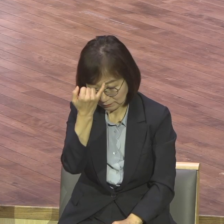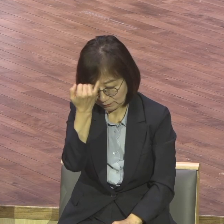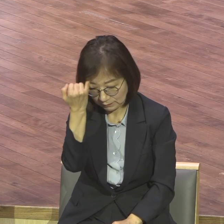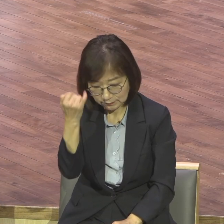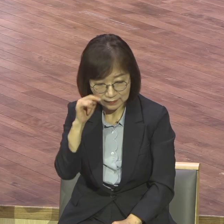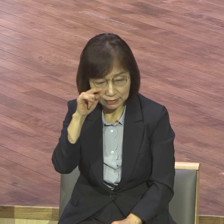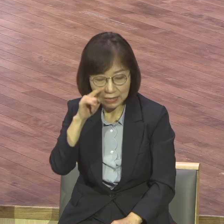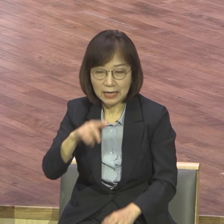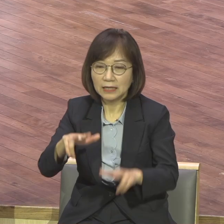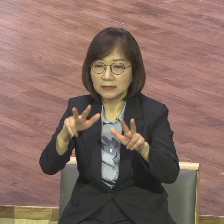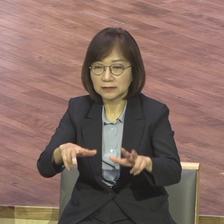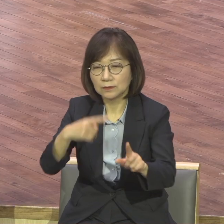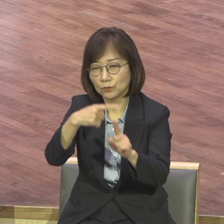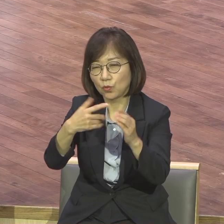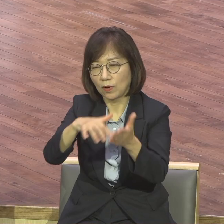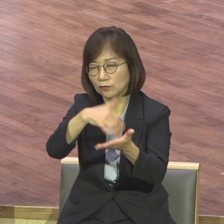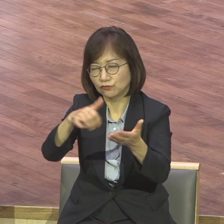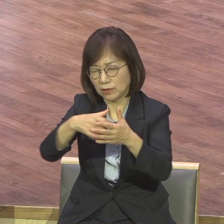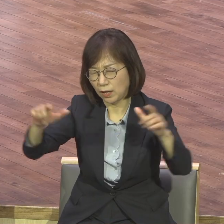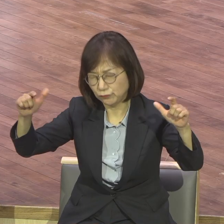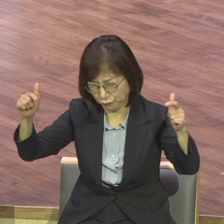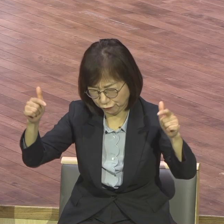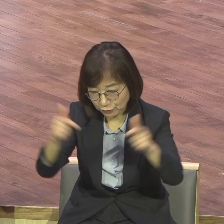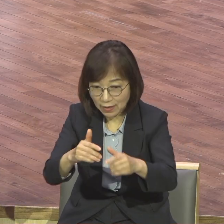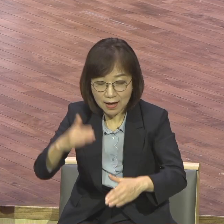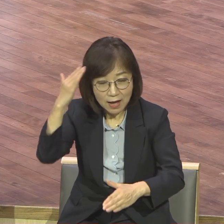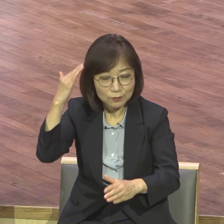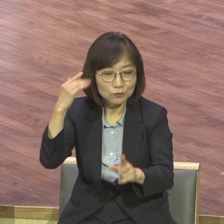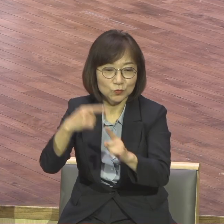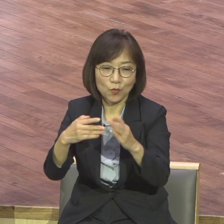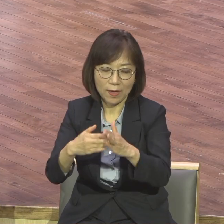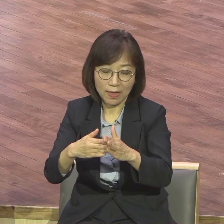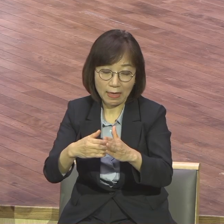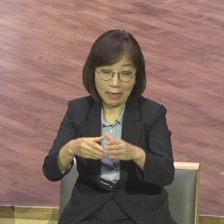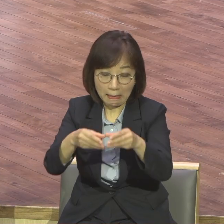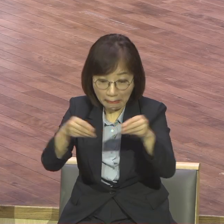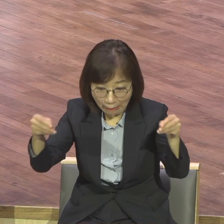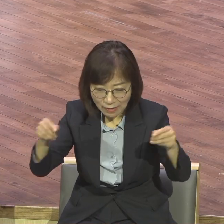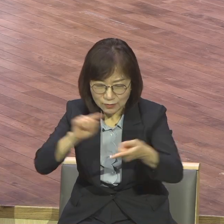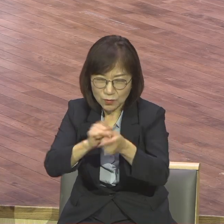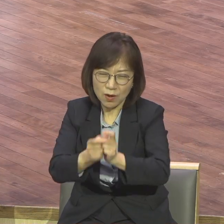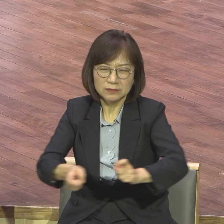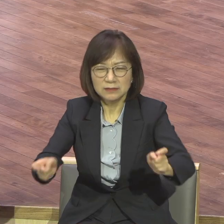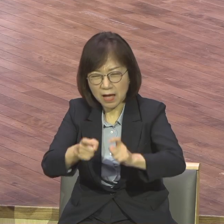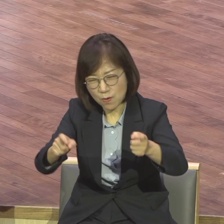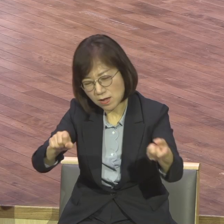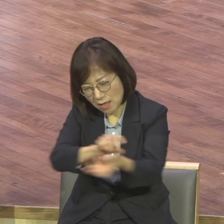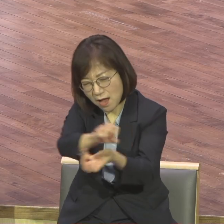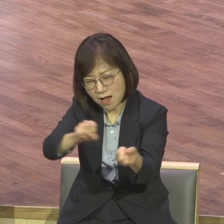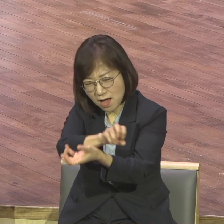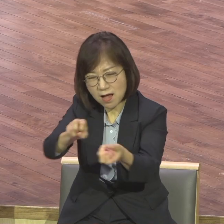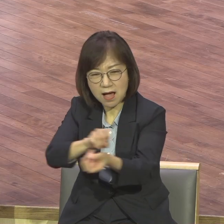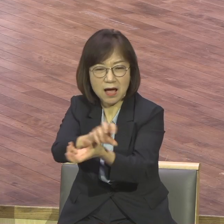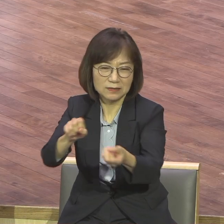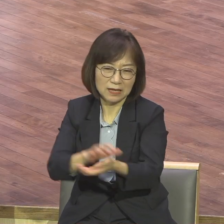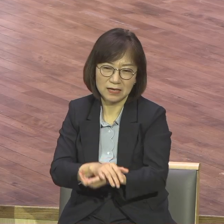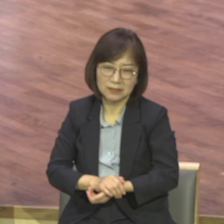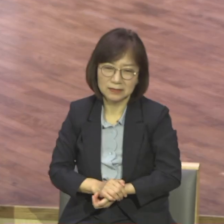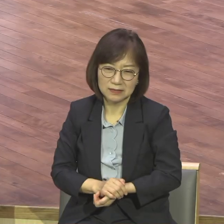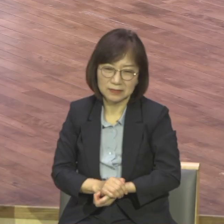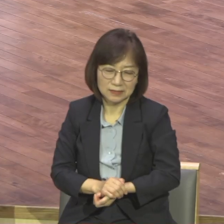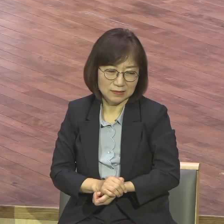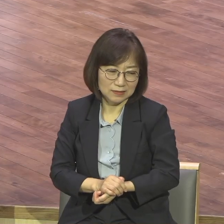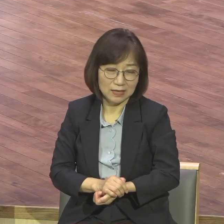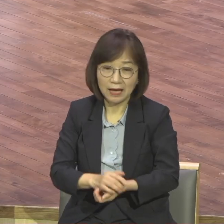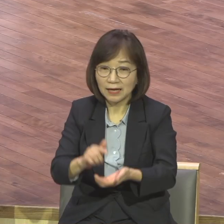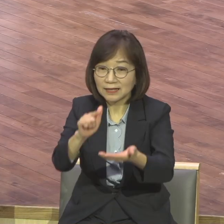지금 교회 다 문 닫고 있다니까요. 지금. 한국교회 힘 아무것도 없고 더 싸우고 분쟁해가지고 다 깨지고 박살나가 안 싸우는 교회가 없다. 이